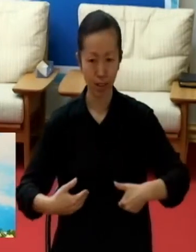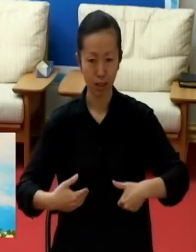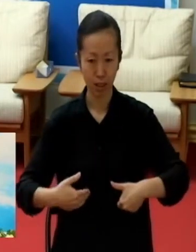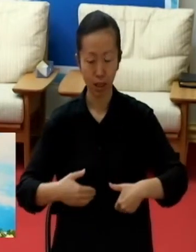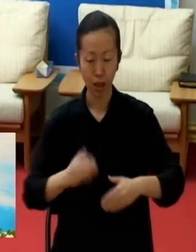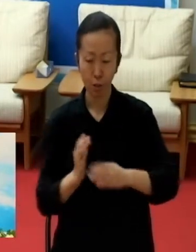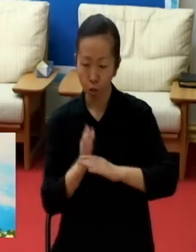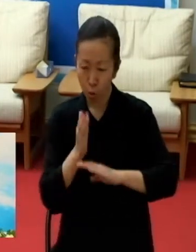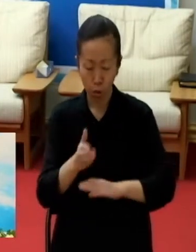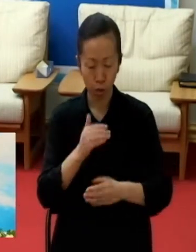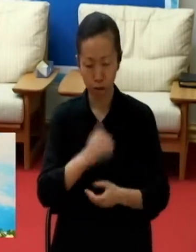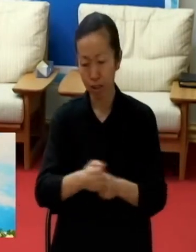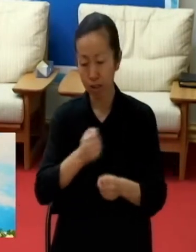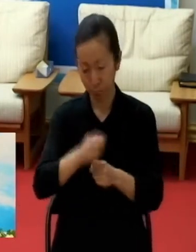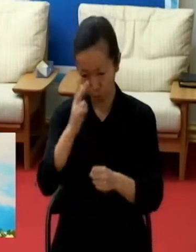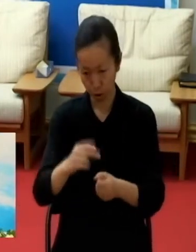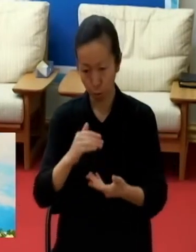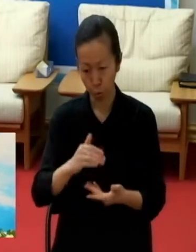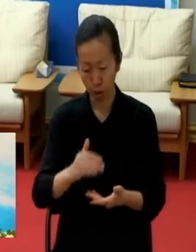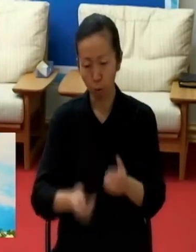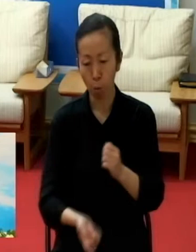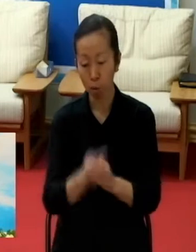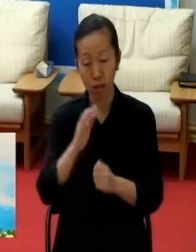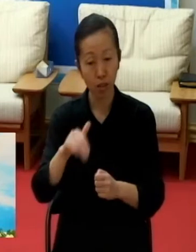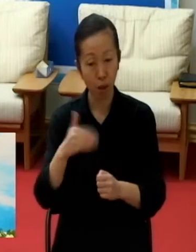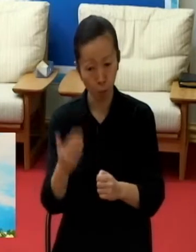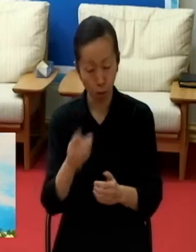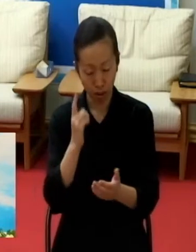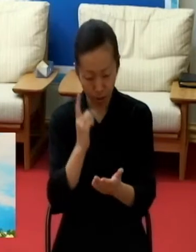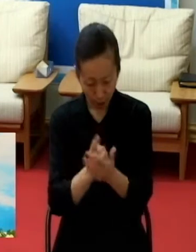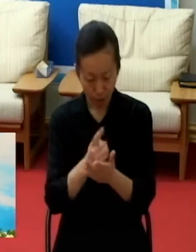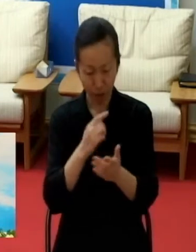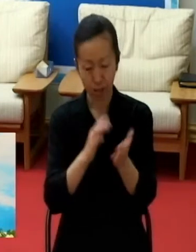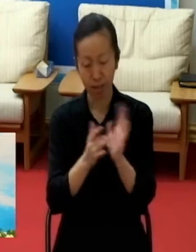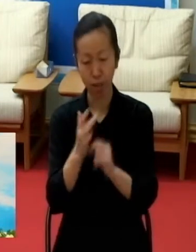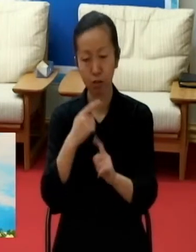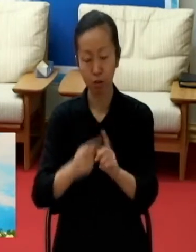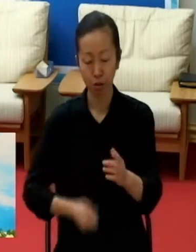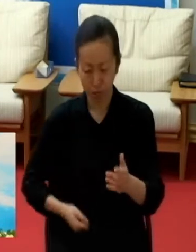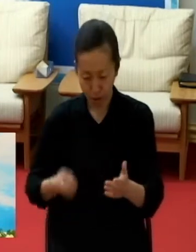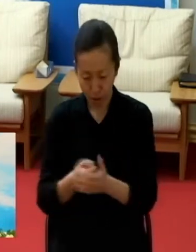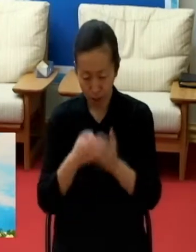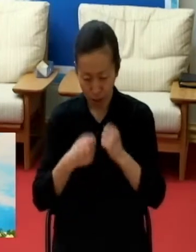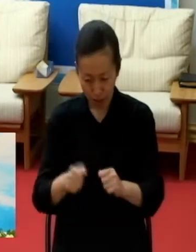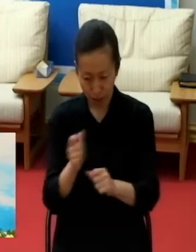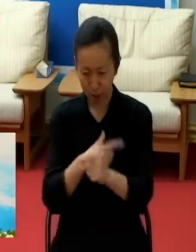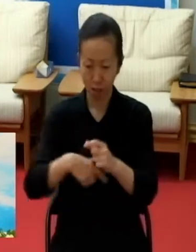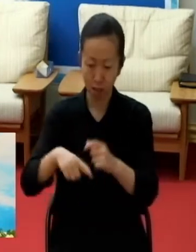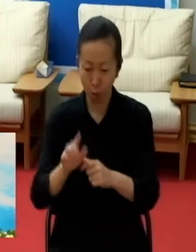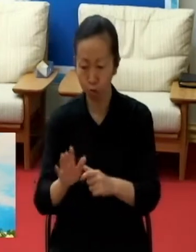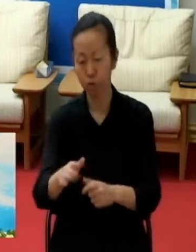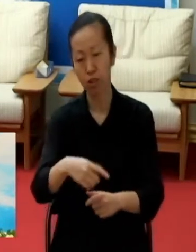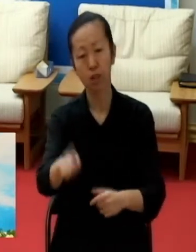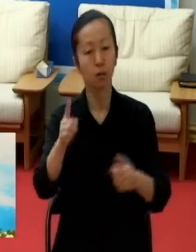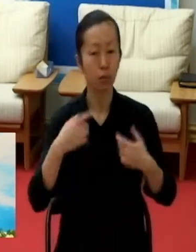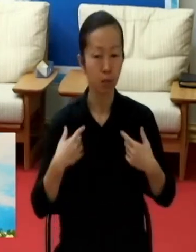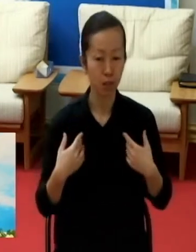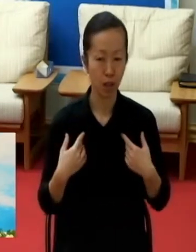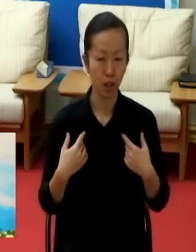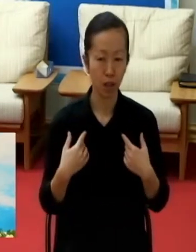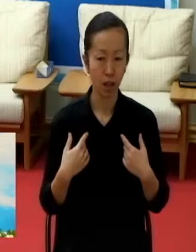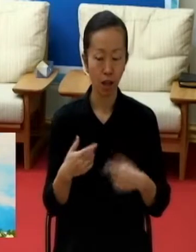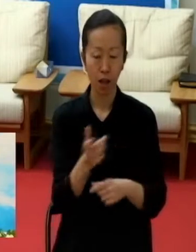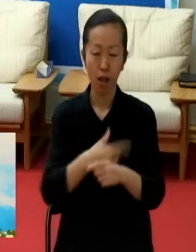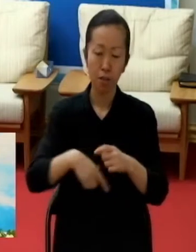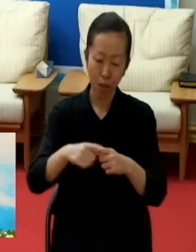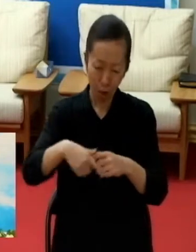要です 오직 예수 그리스도. それはただイエス・キリスト 그 다음 하는 것이 바로 오직 하나님 나라 기도로 결단해야